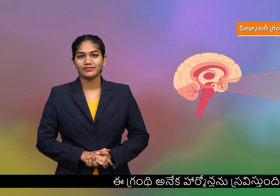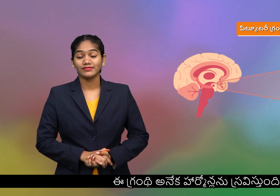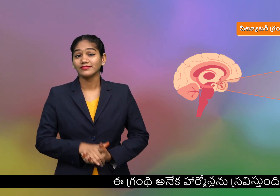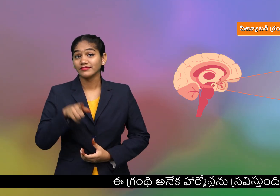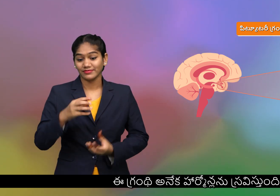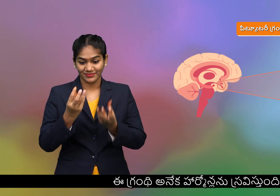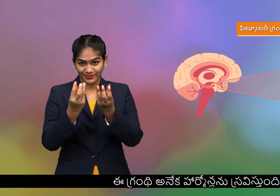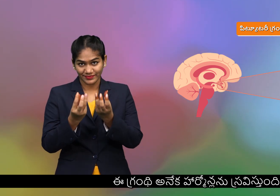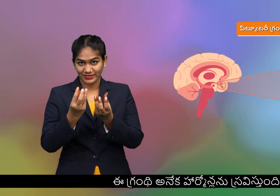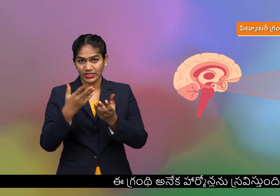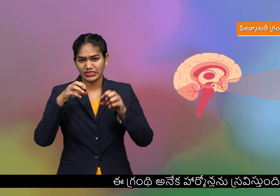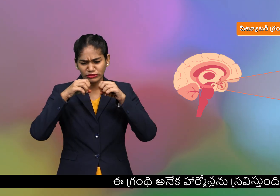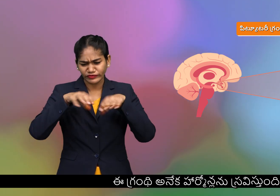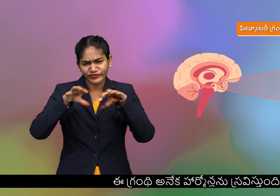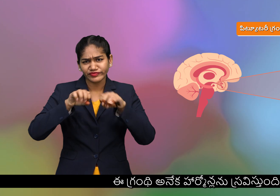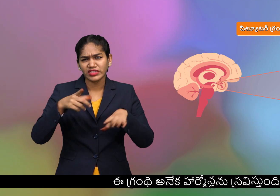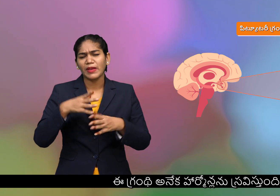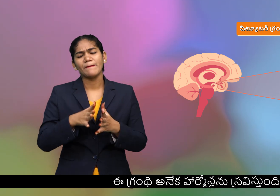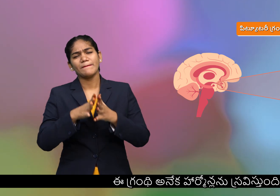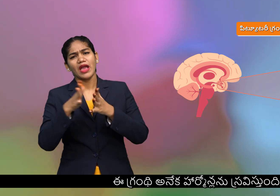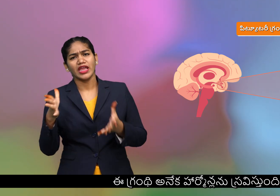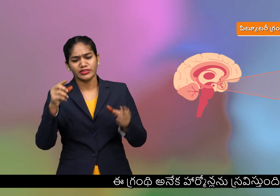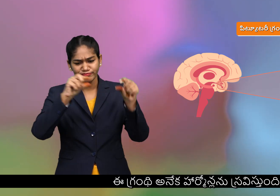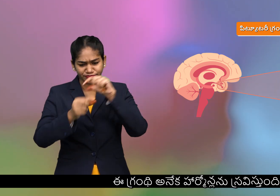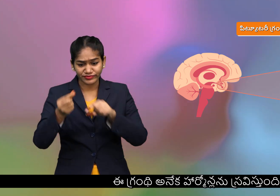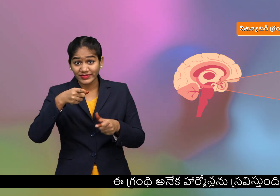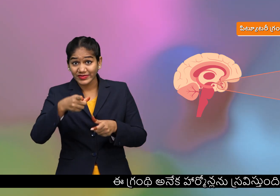ఈ గ్రంథి అనేక హార్మోన్లను స్రవిస్తుంది.